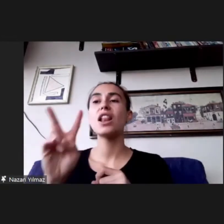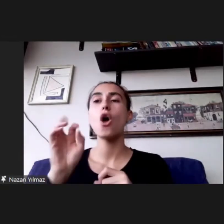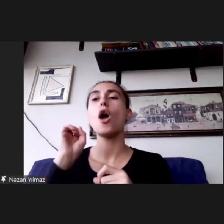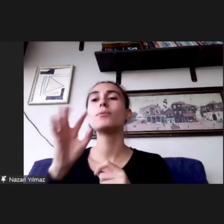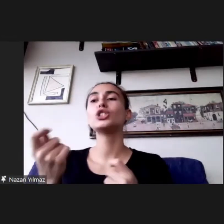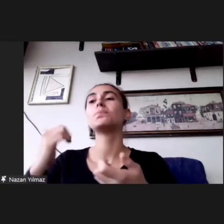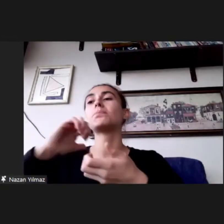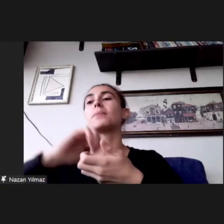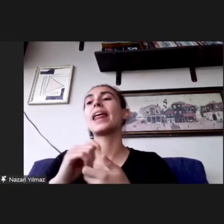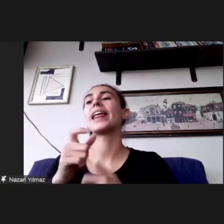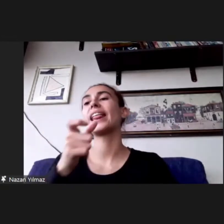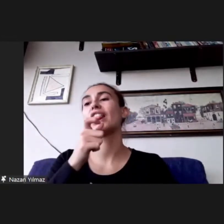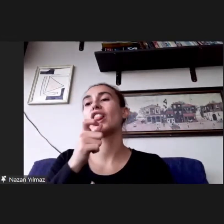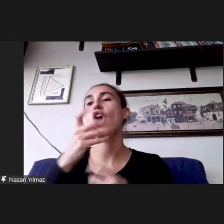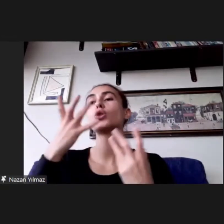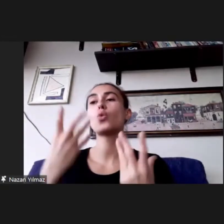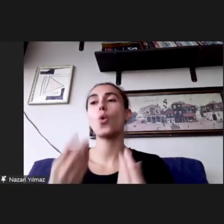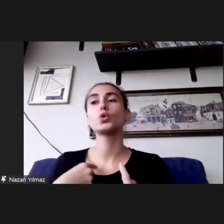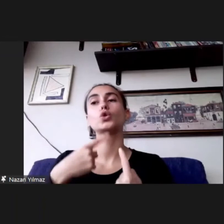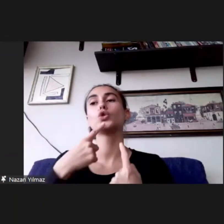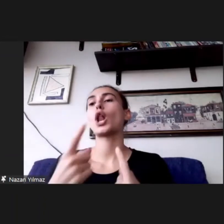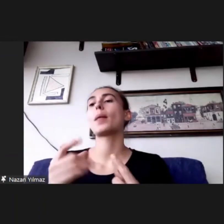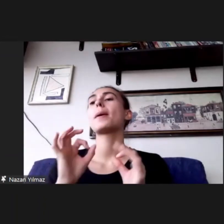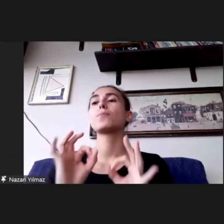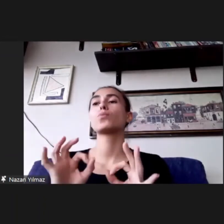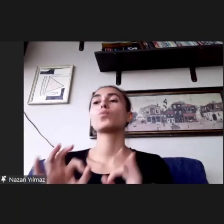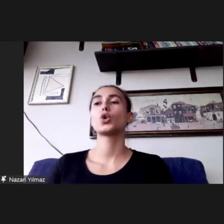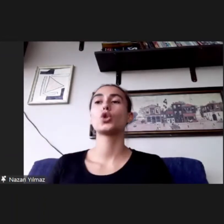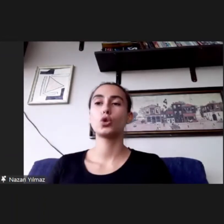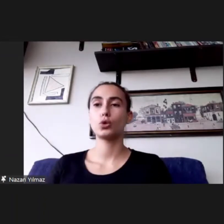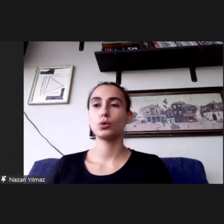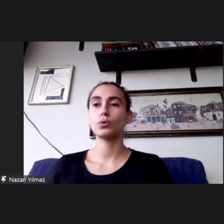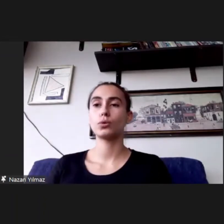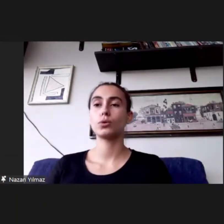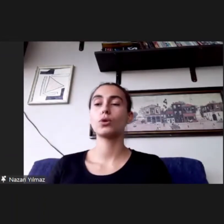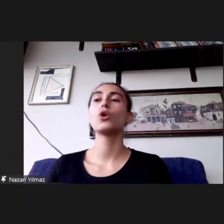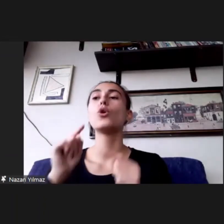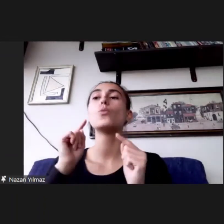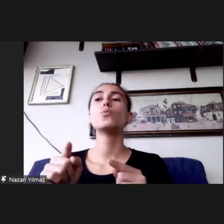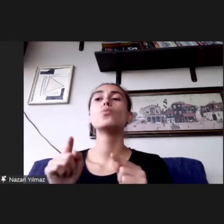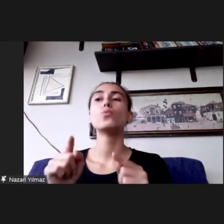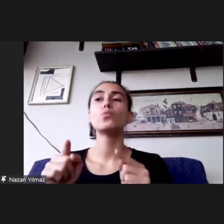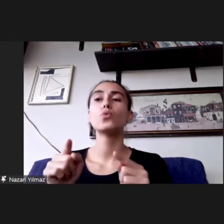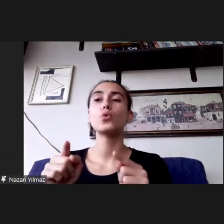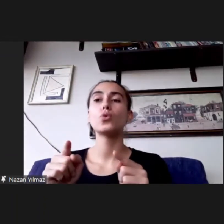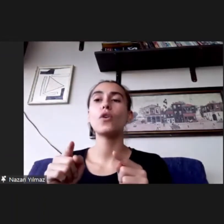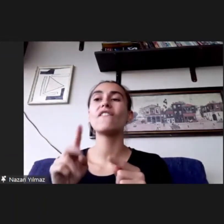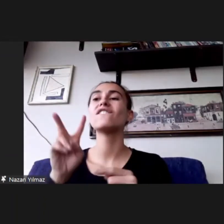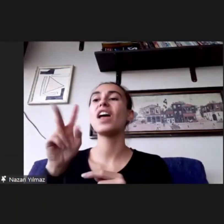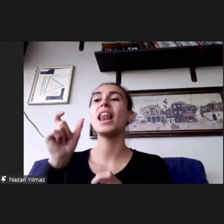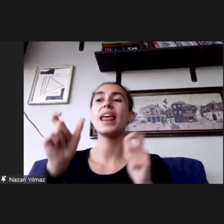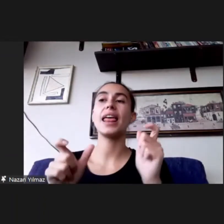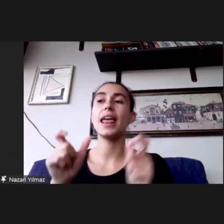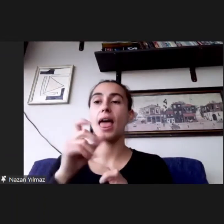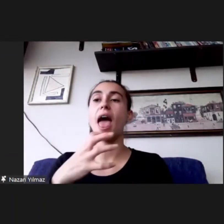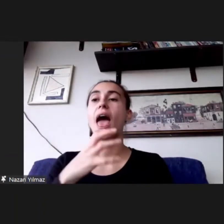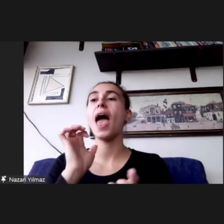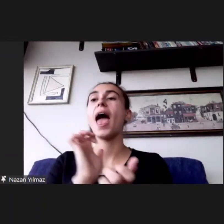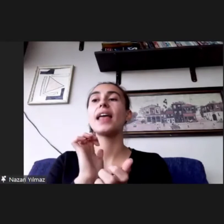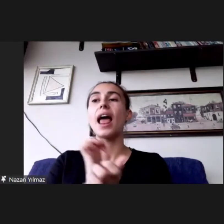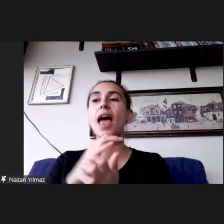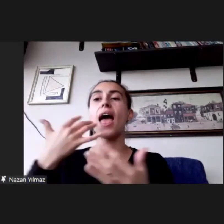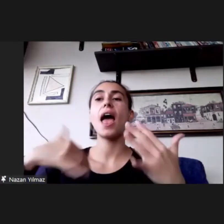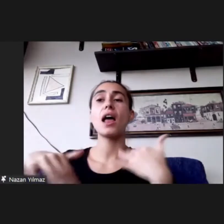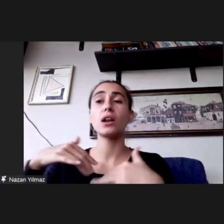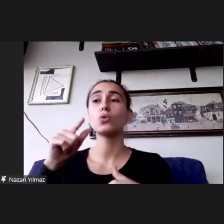işbirliğine ihtiyaç olduğunu söylemek mümkün. Bunların yanı sıra ise velilerin engelliye dayalı ayrımcılık,